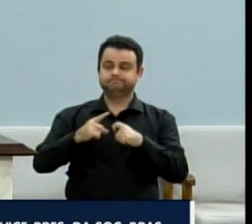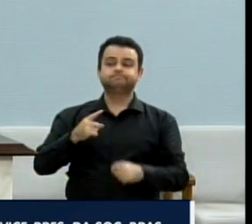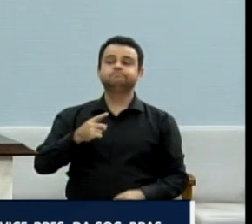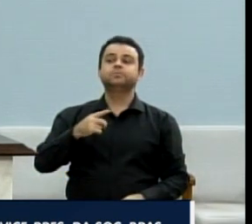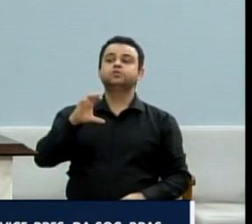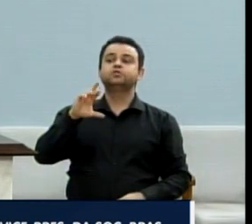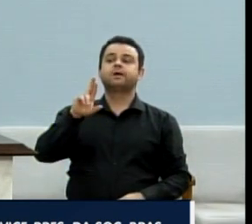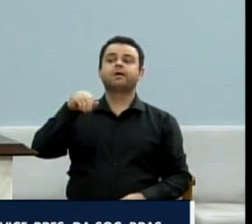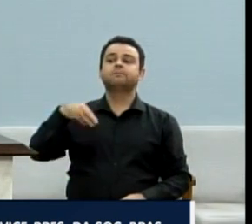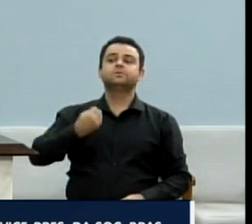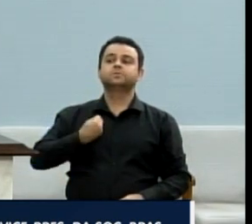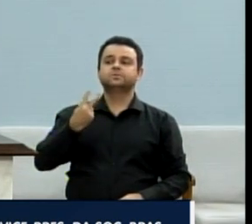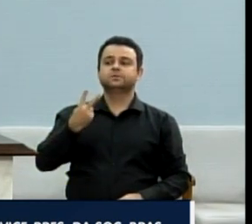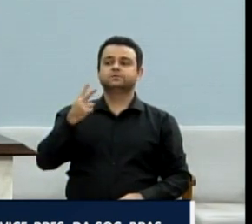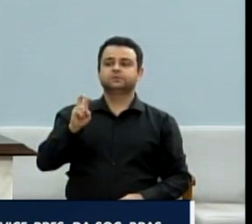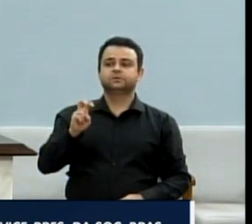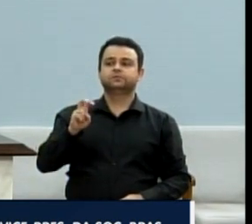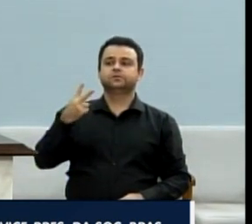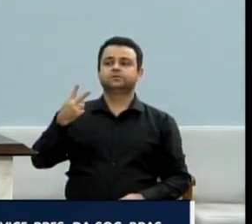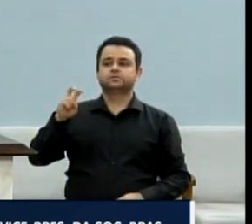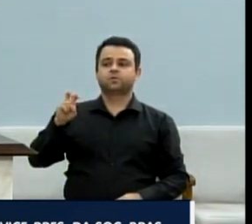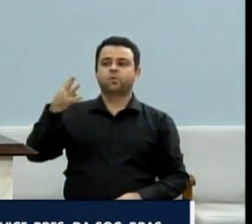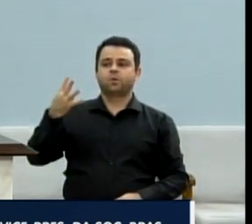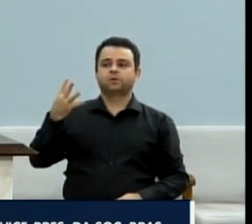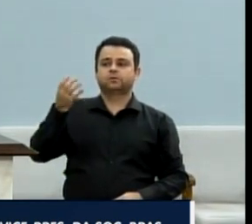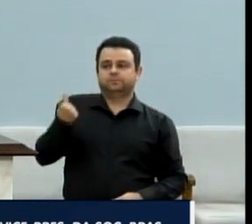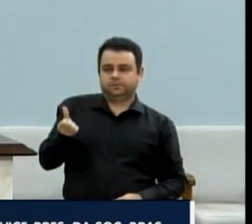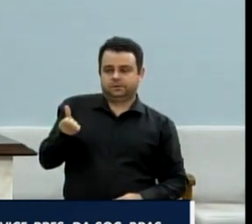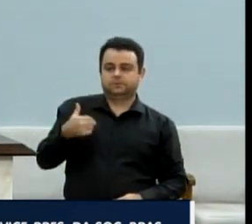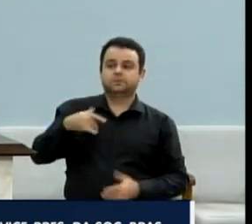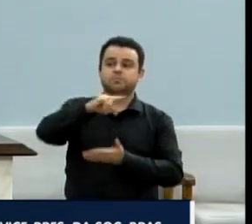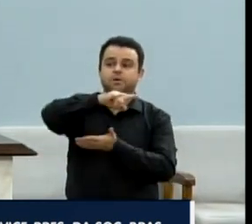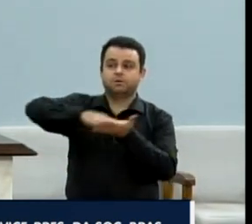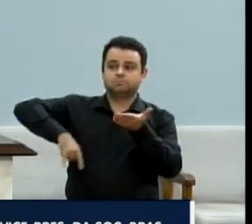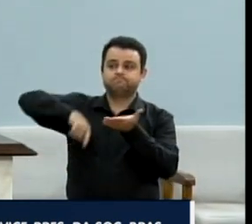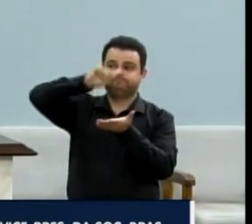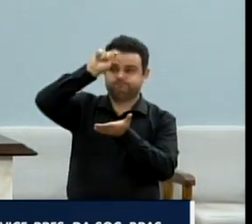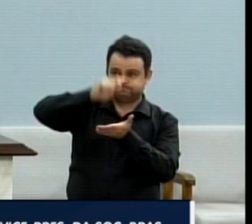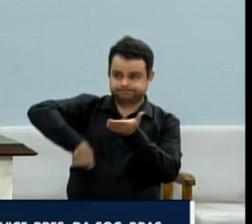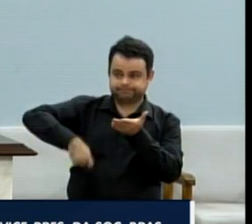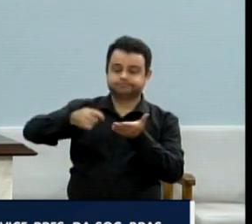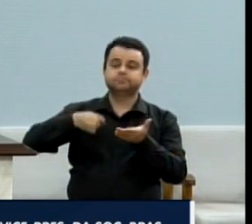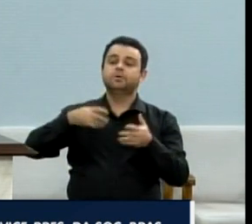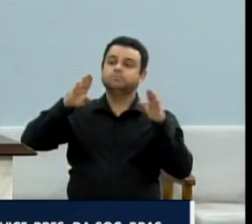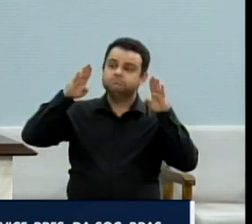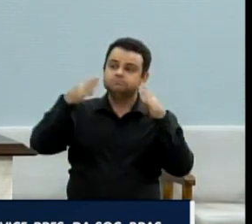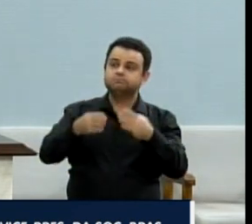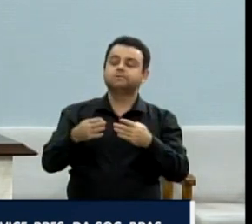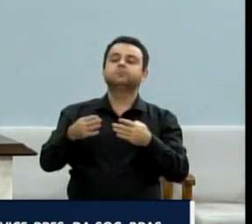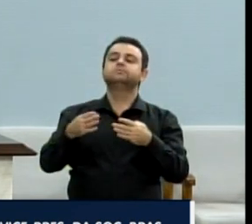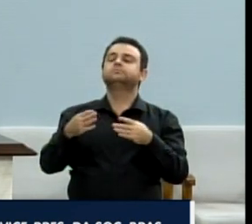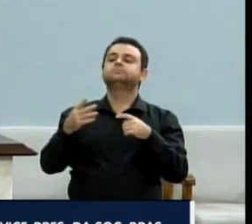número 125546 e meu registro de qualificação de especialista de endocrinologia é o